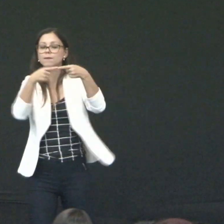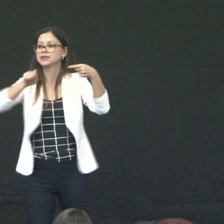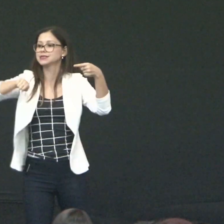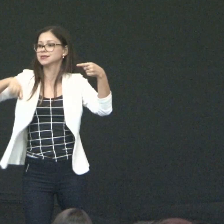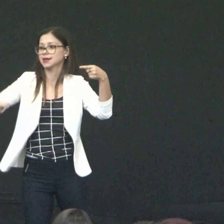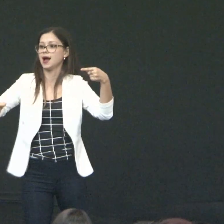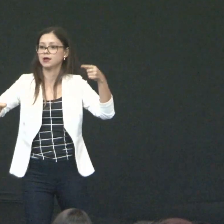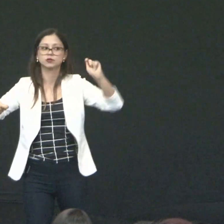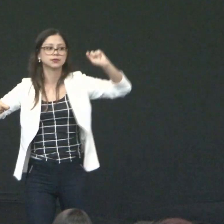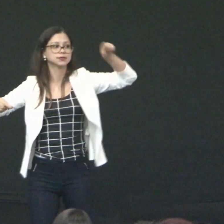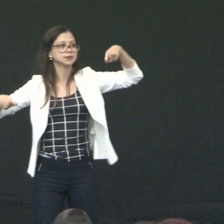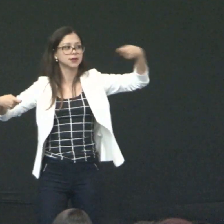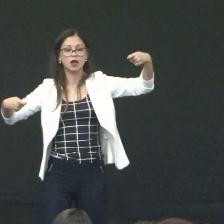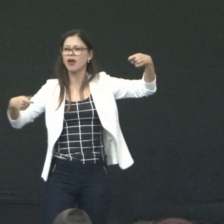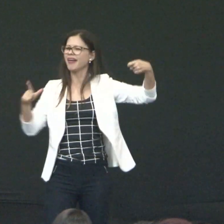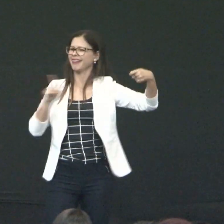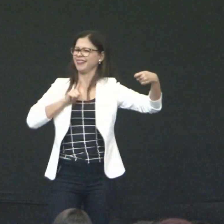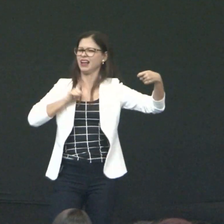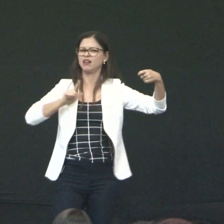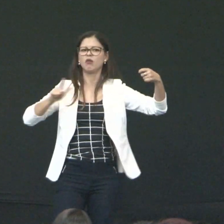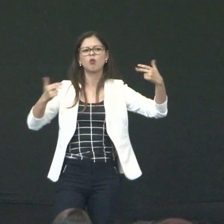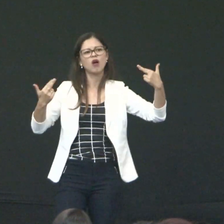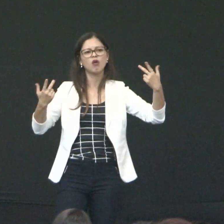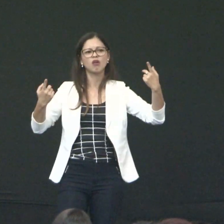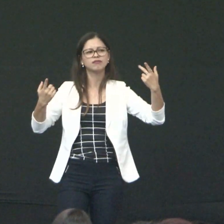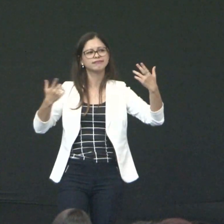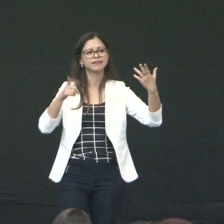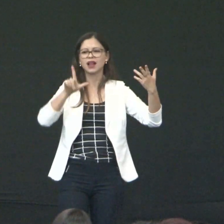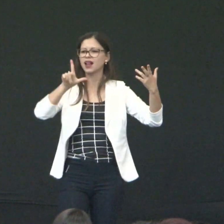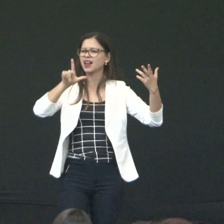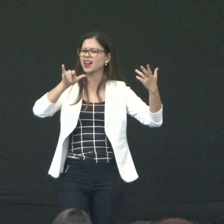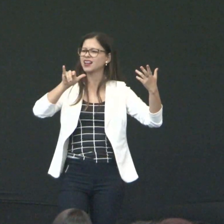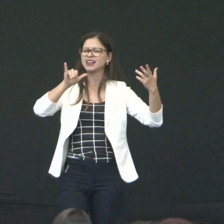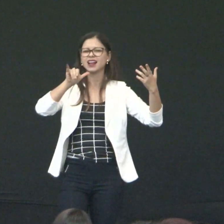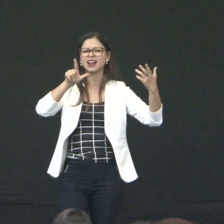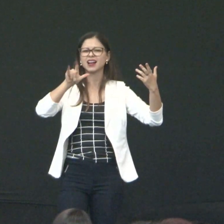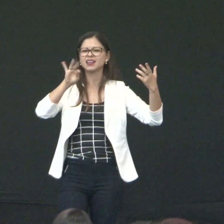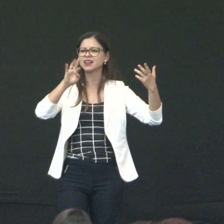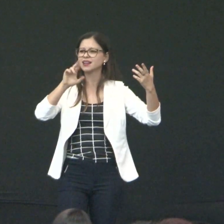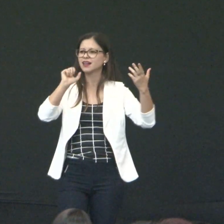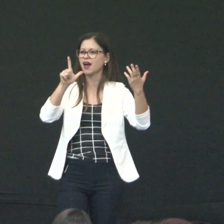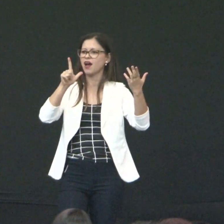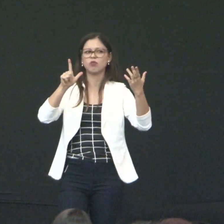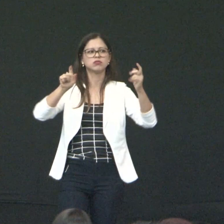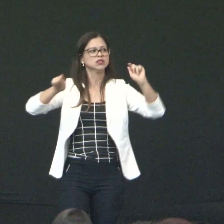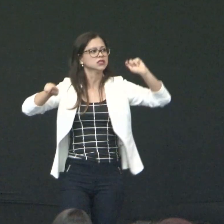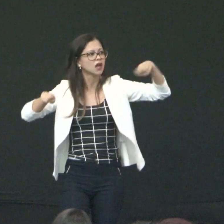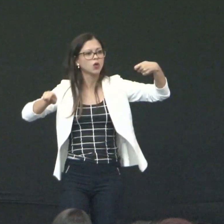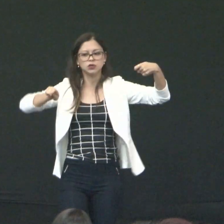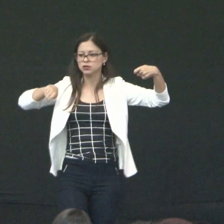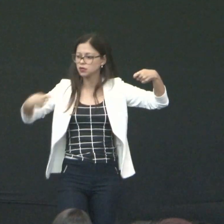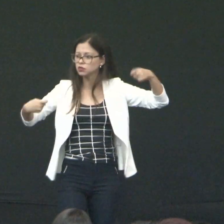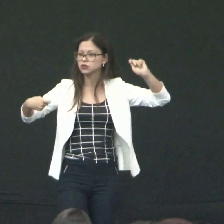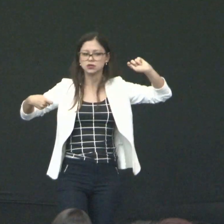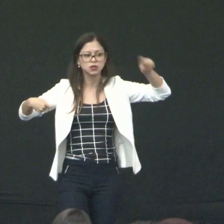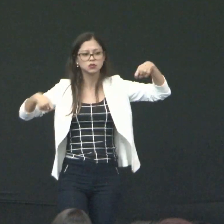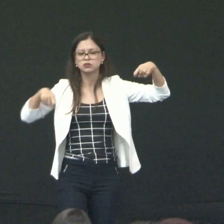e também conseguir, nesse ínterim, achar os itens lexicais que são correlatos aos sinais que